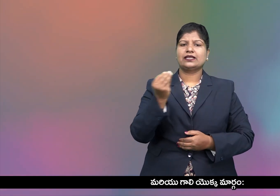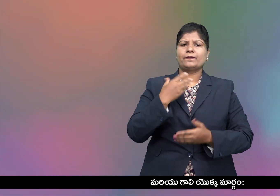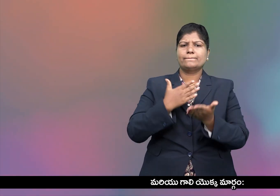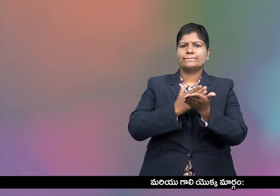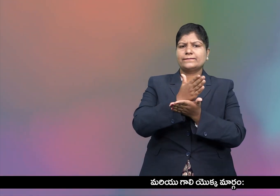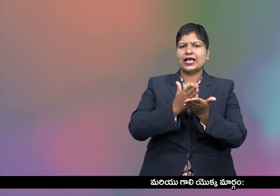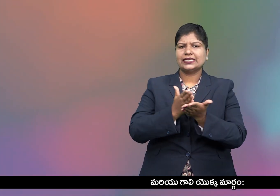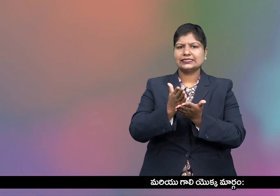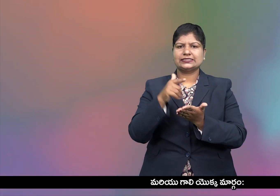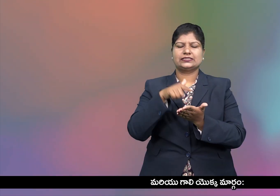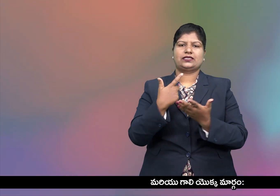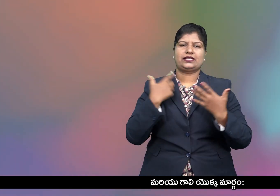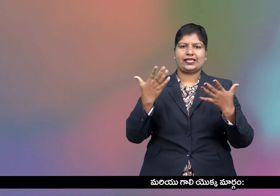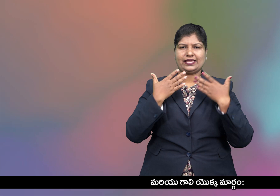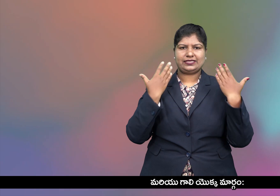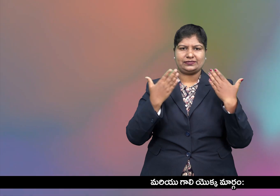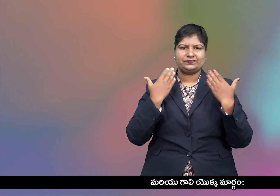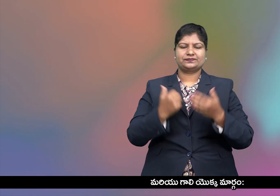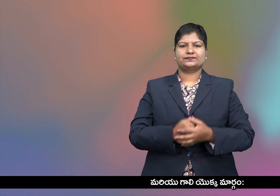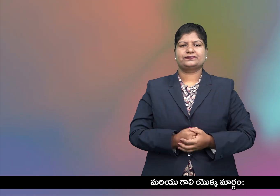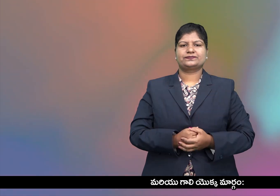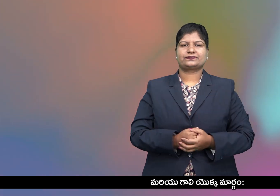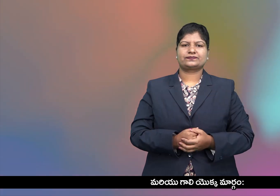మరియు గాలి యొక్క మార్గం.